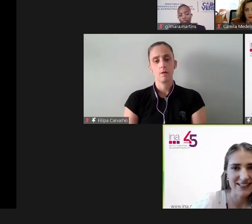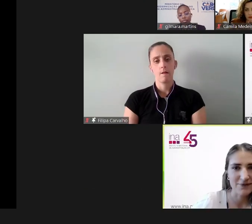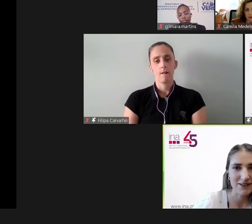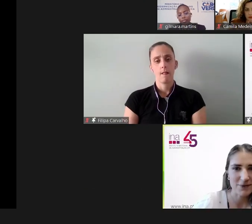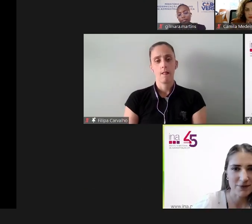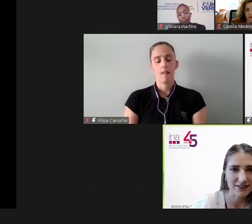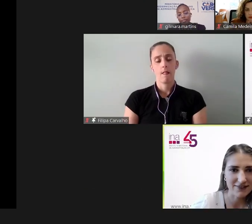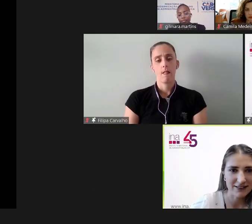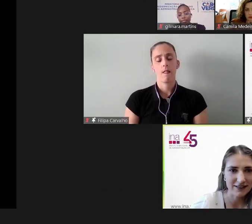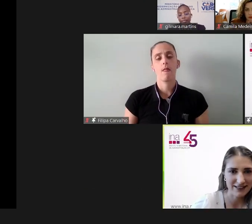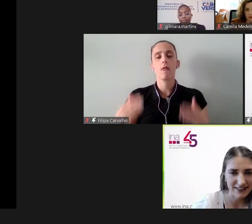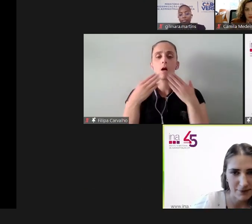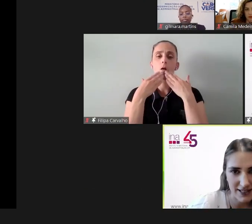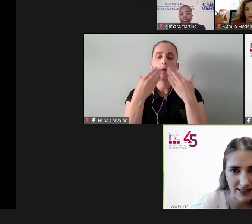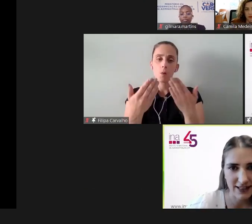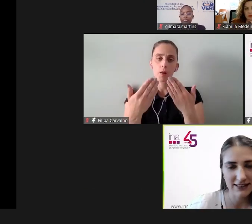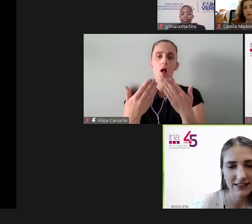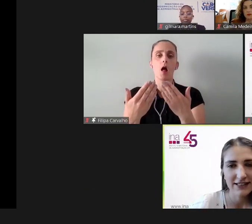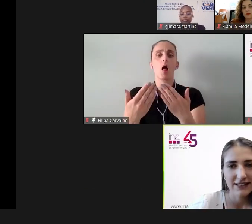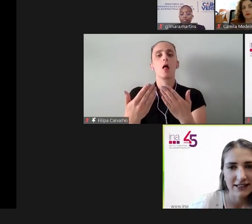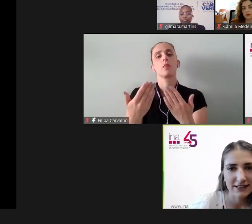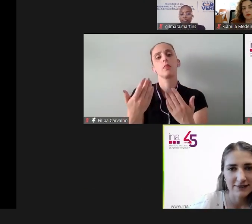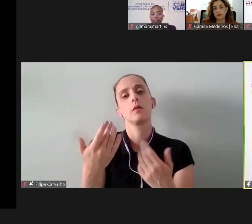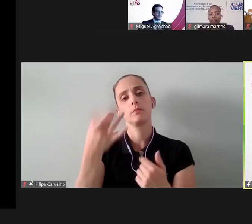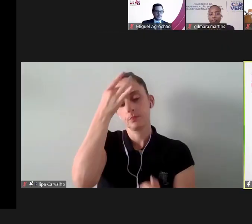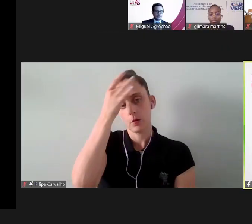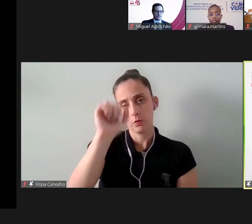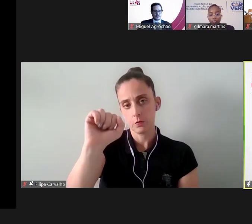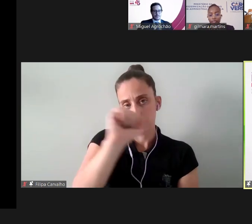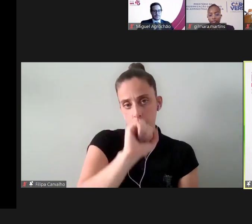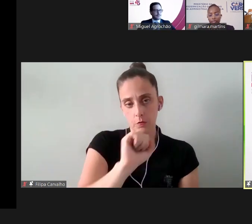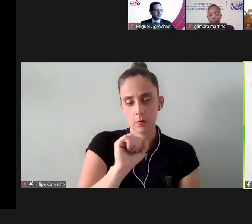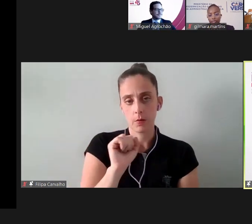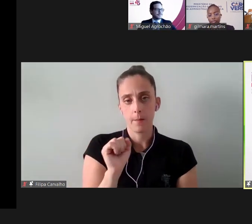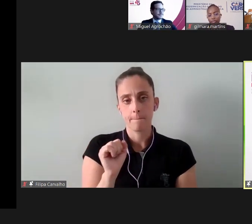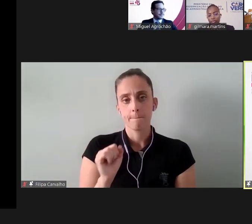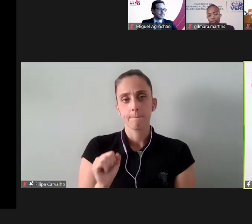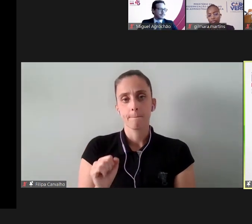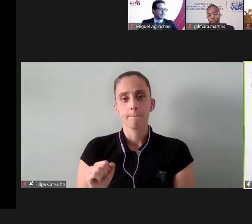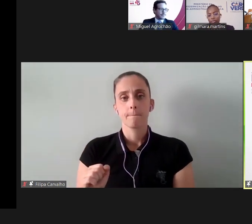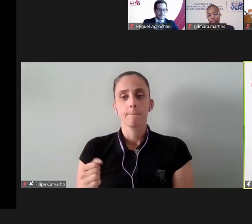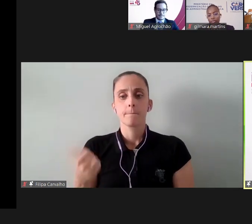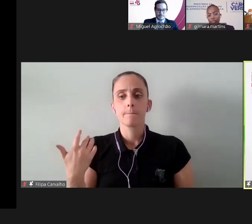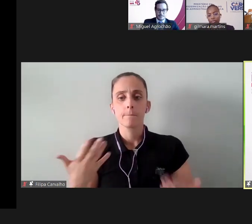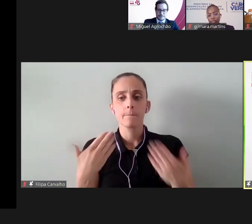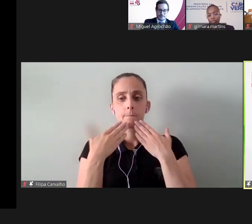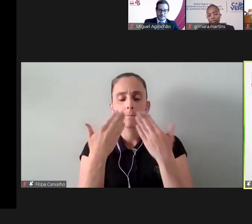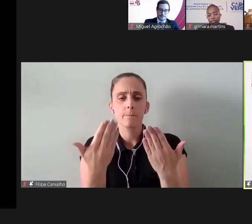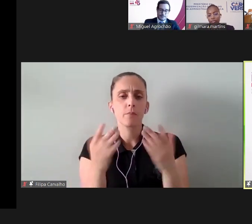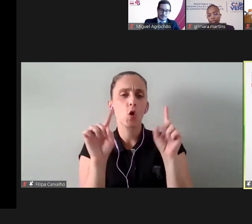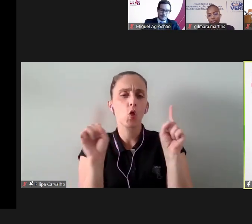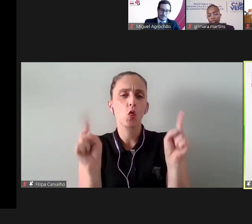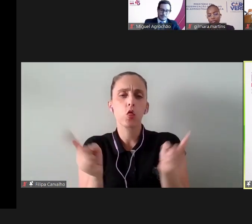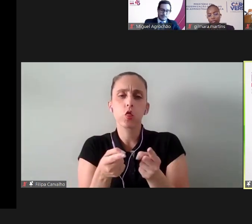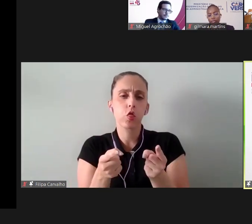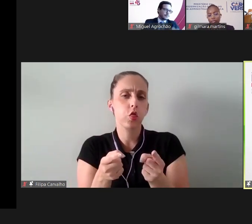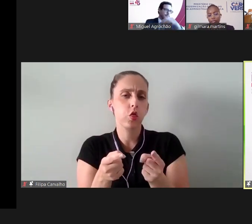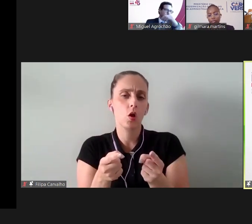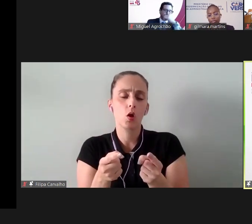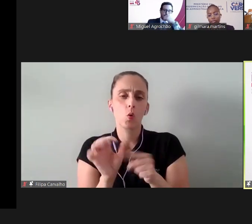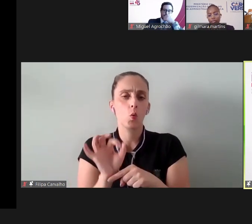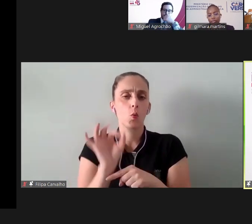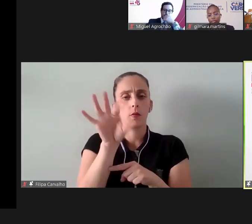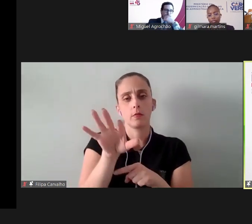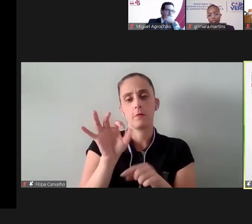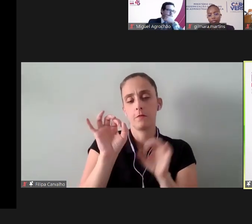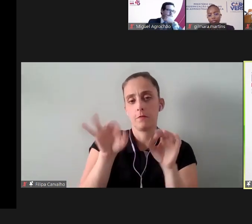Obrigada, Miguel, pela perspectiva aqui apresentada. Eu pedia-vos agora um breve comentário